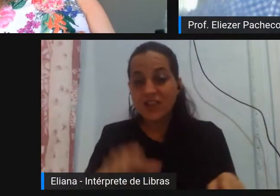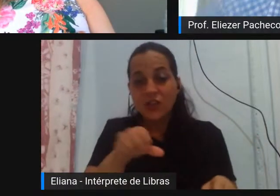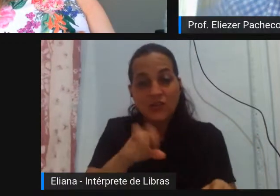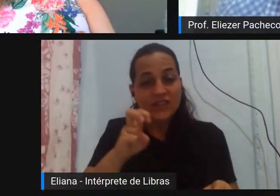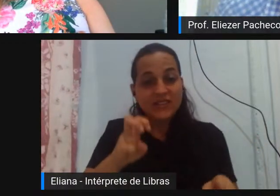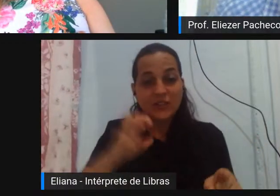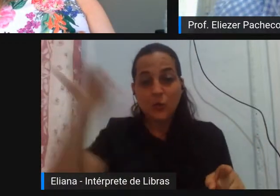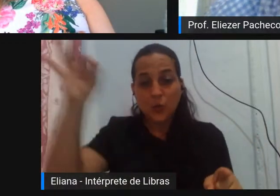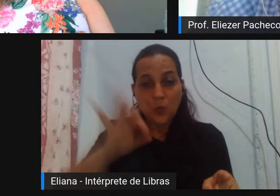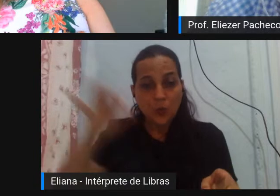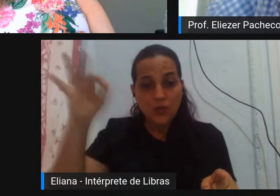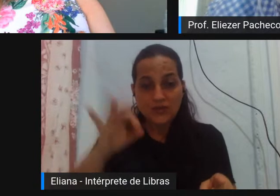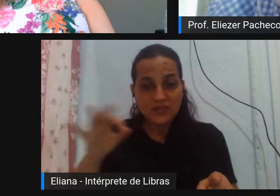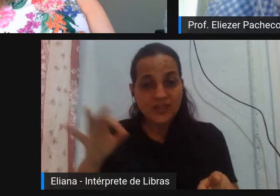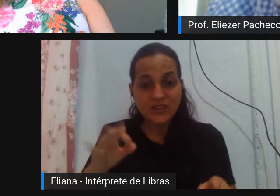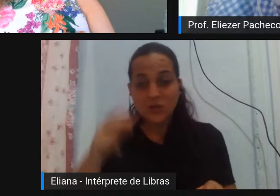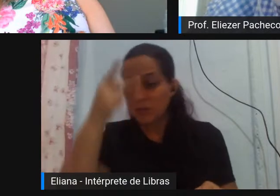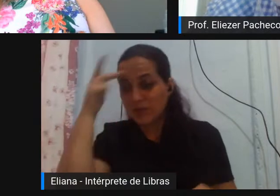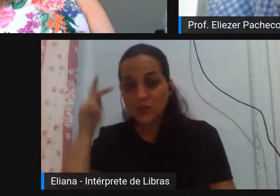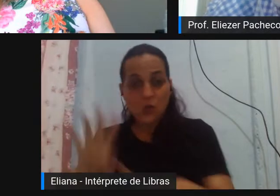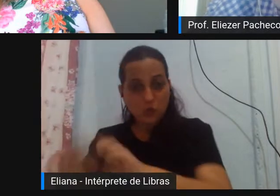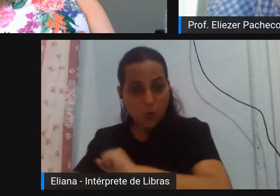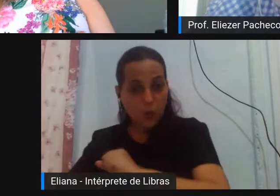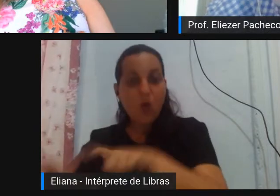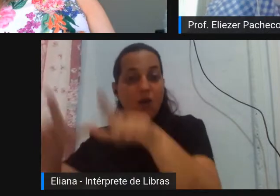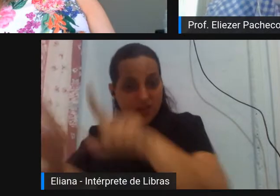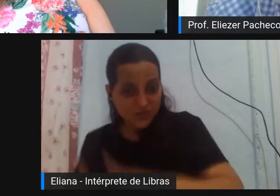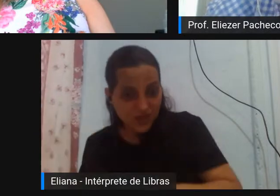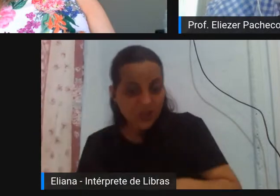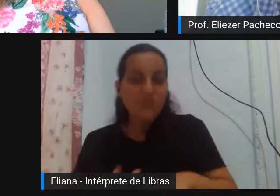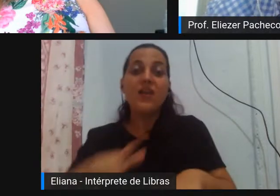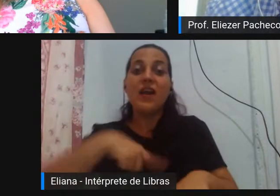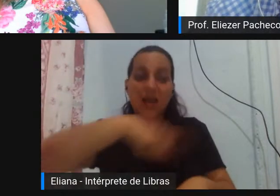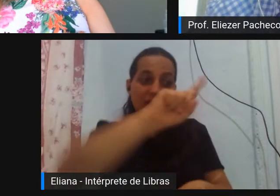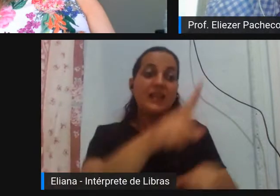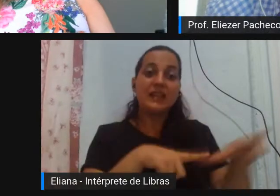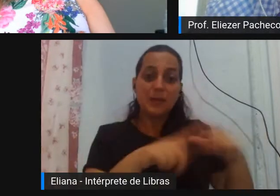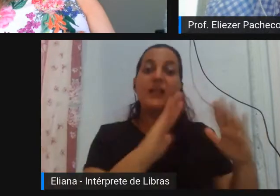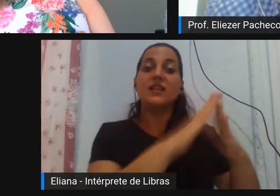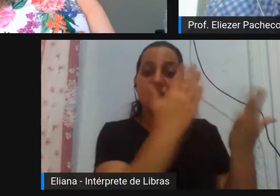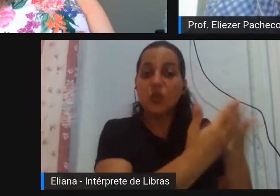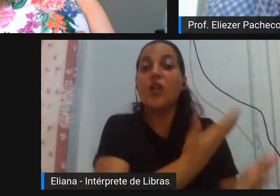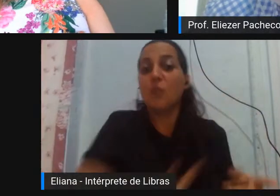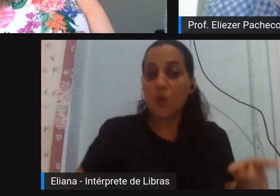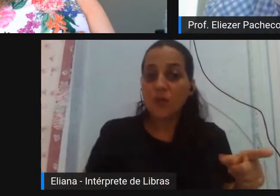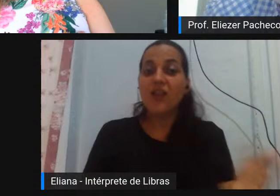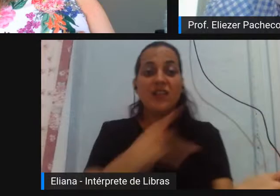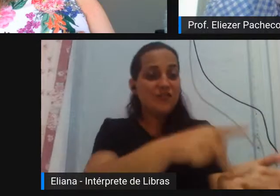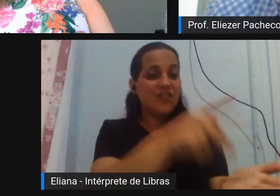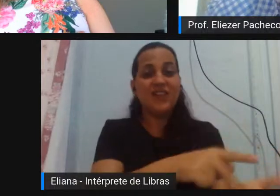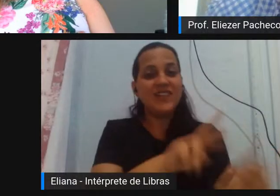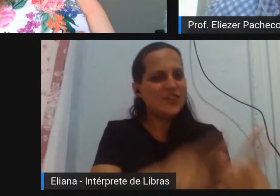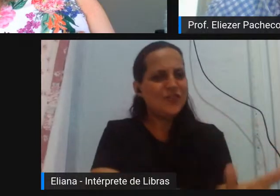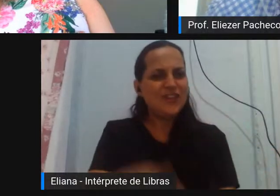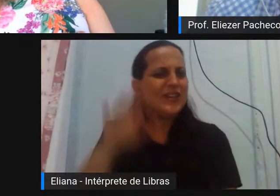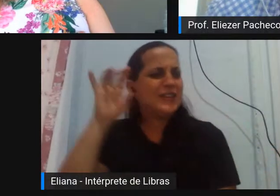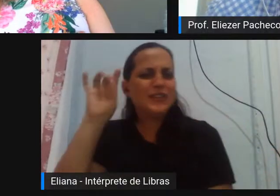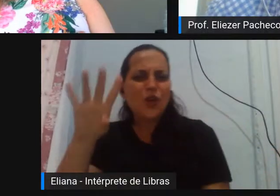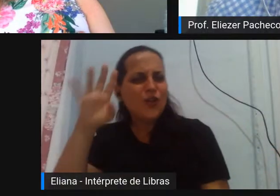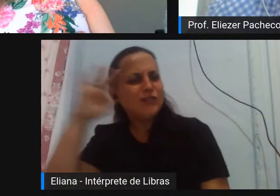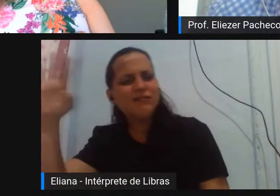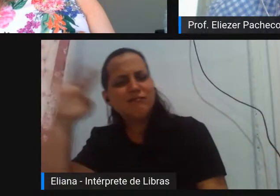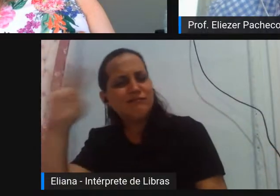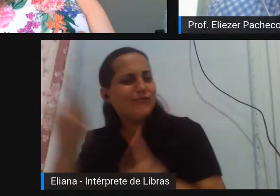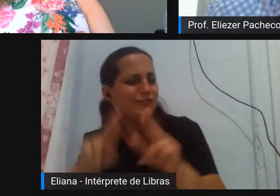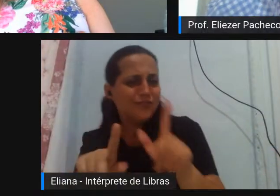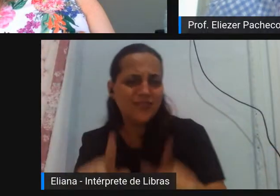95% daqueles egressos dali vão trabalhar, é na escola pública. Mas as licenciaturas das universidades federais, de um